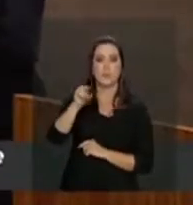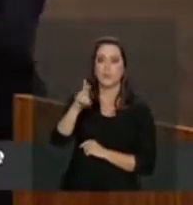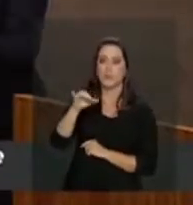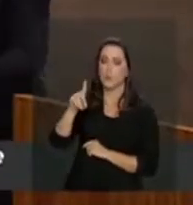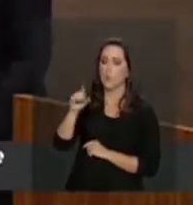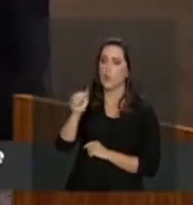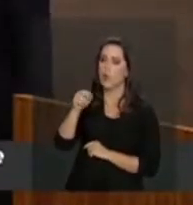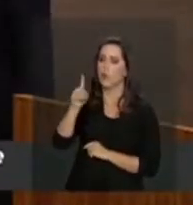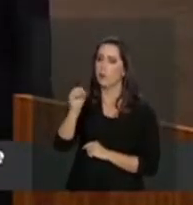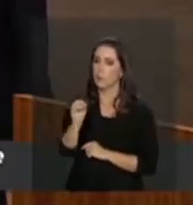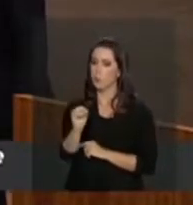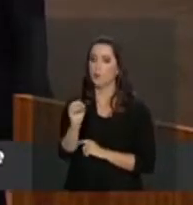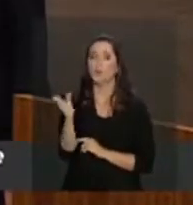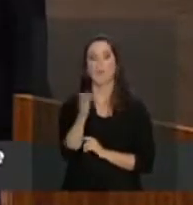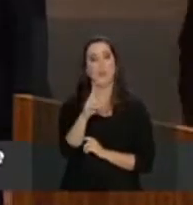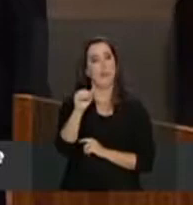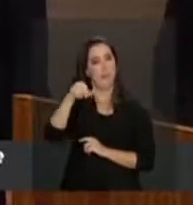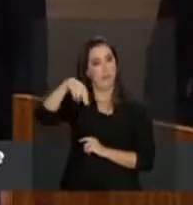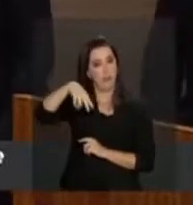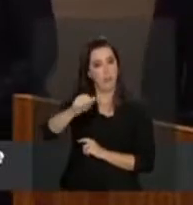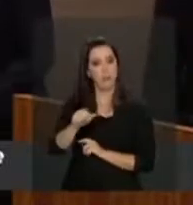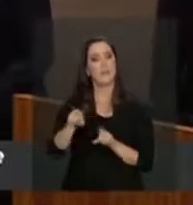querida filha Laura.